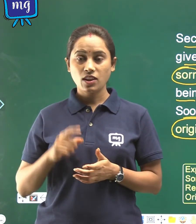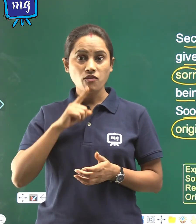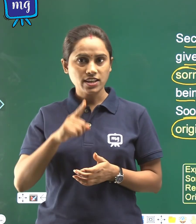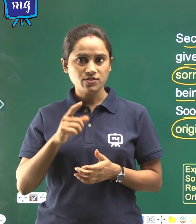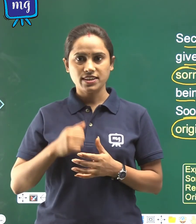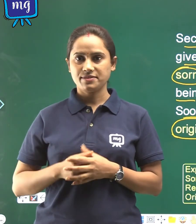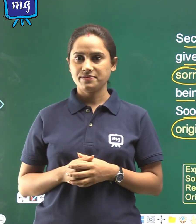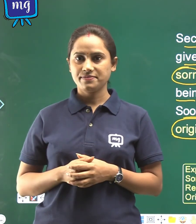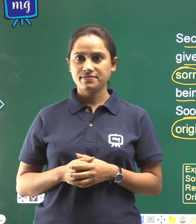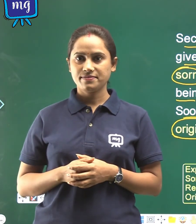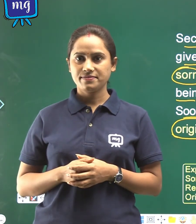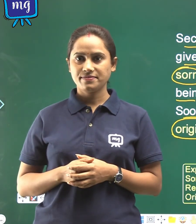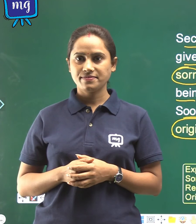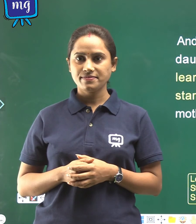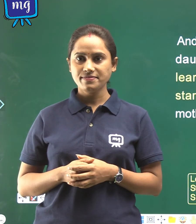वास्तविक.